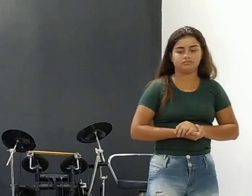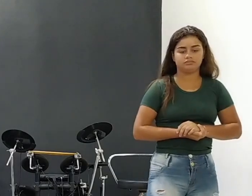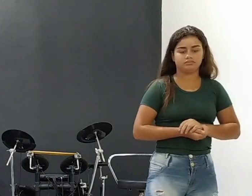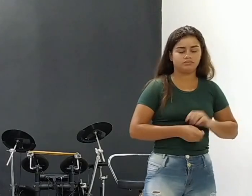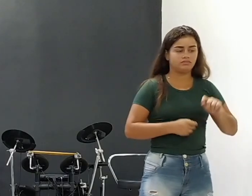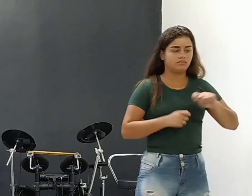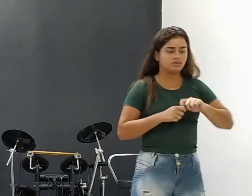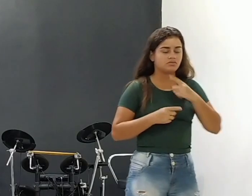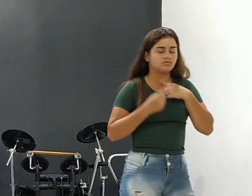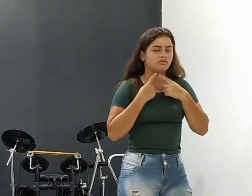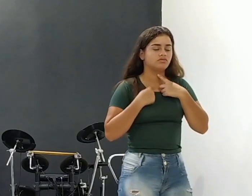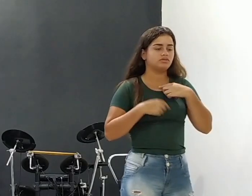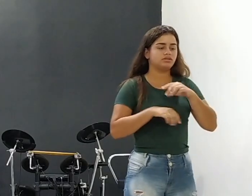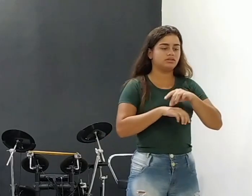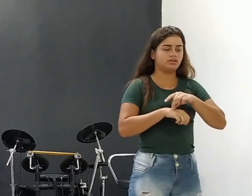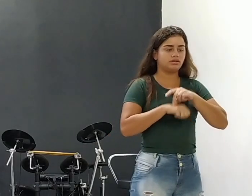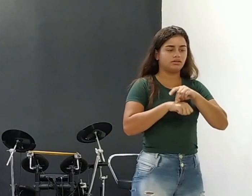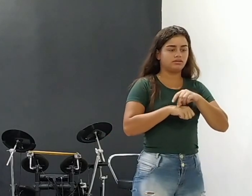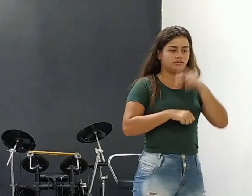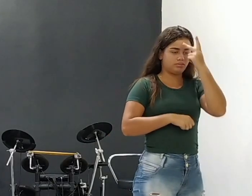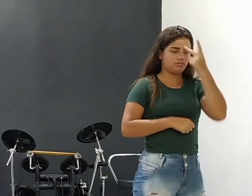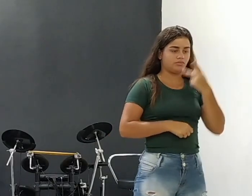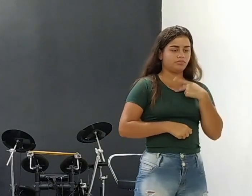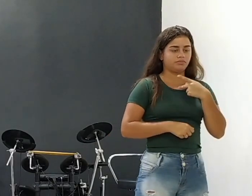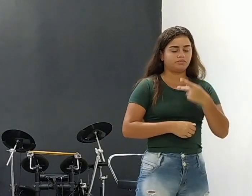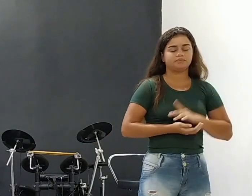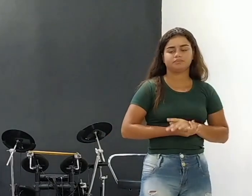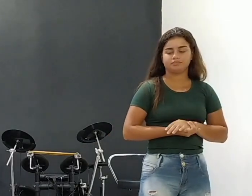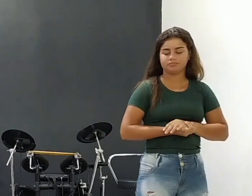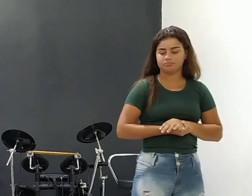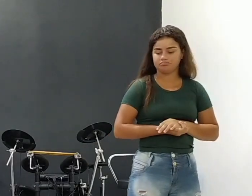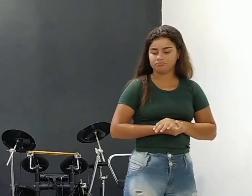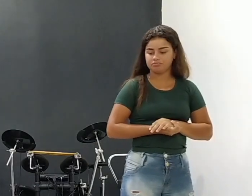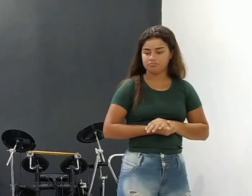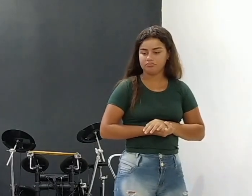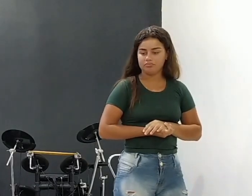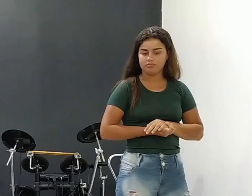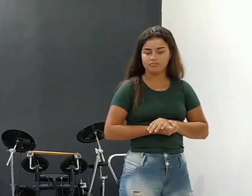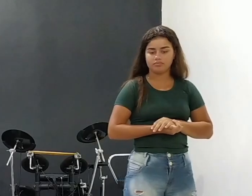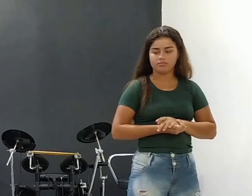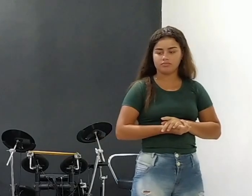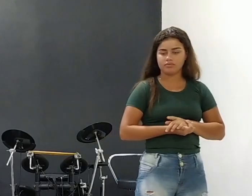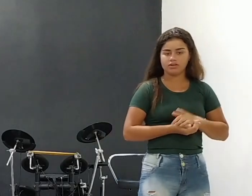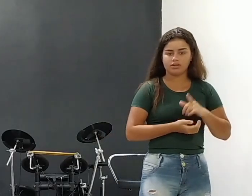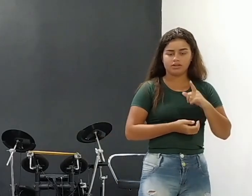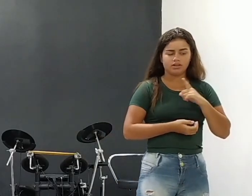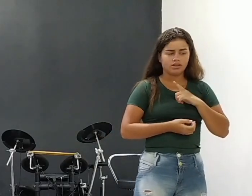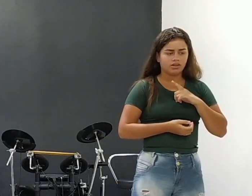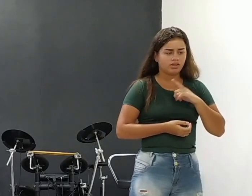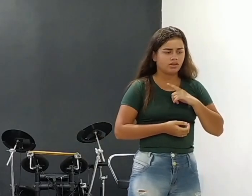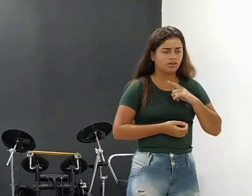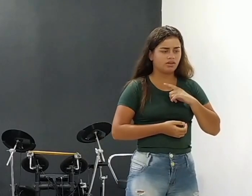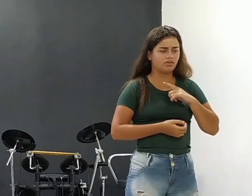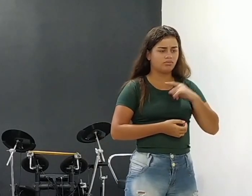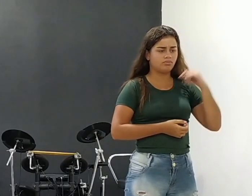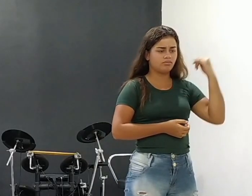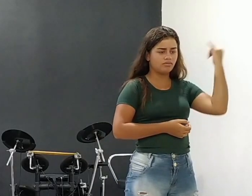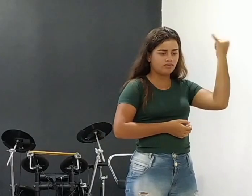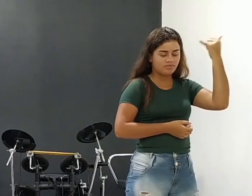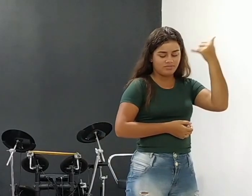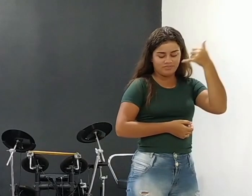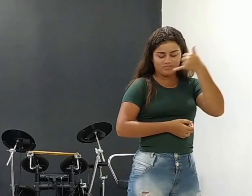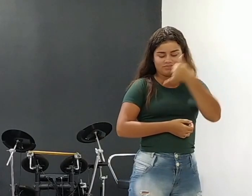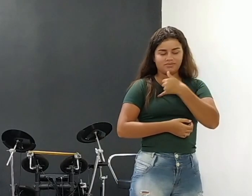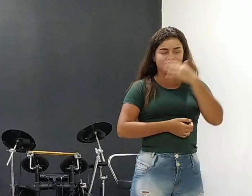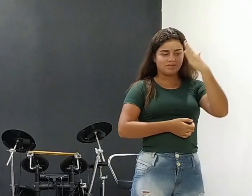só a vontade da carne. Mas eu quero te falar uma coisa: ainda existe uma voz doce e suave te chamando pelo